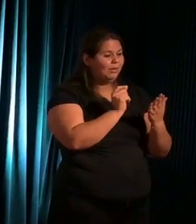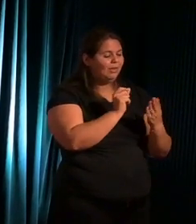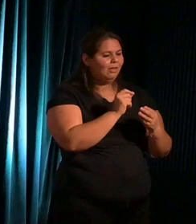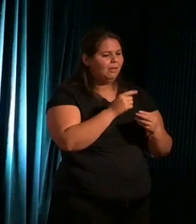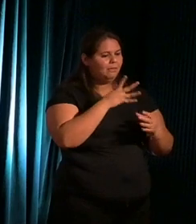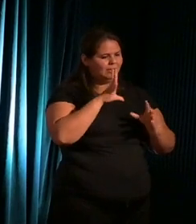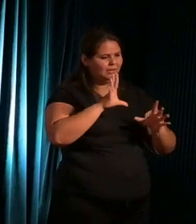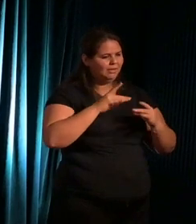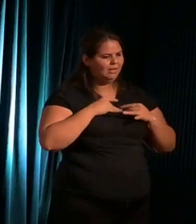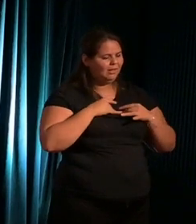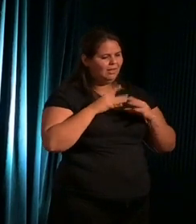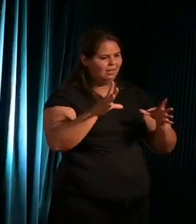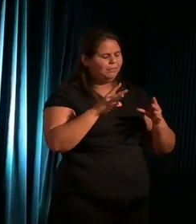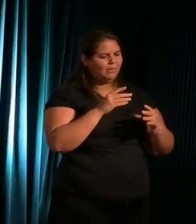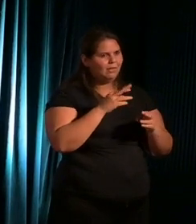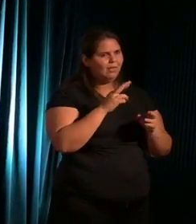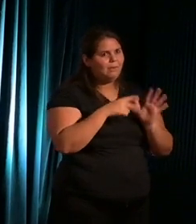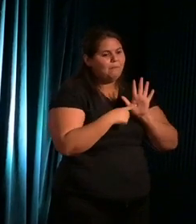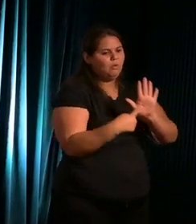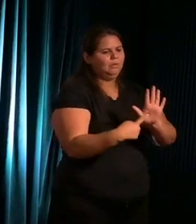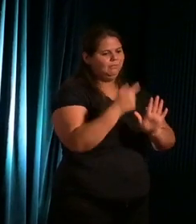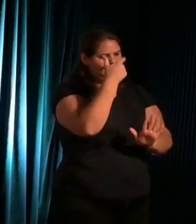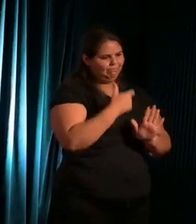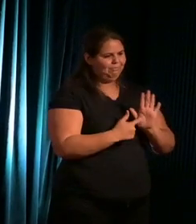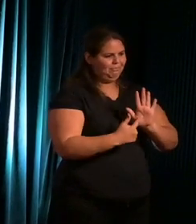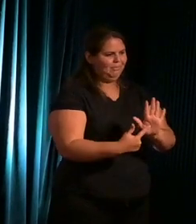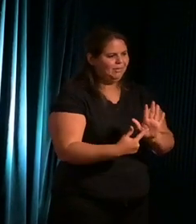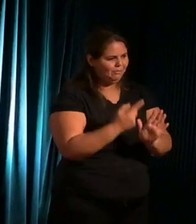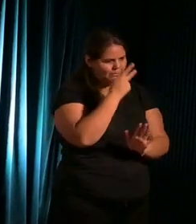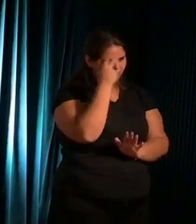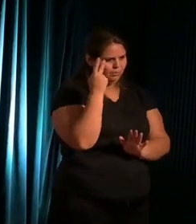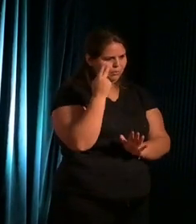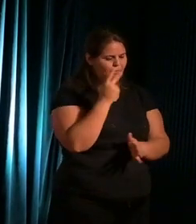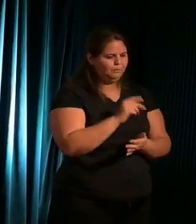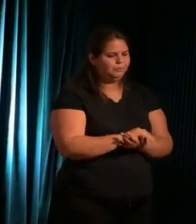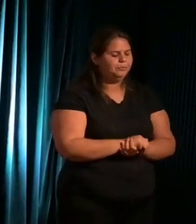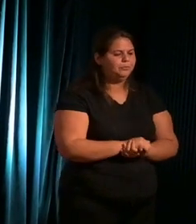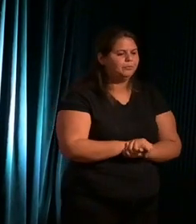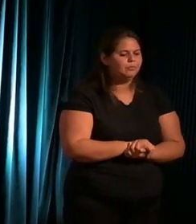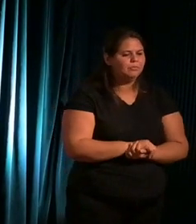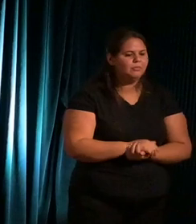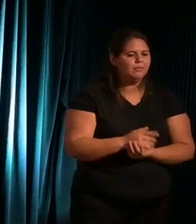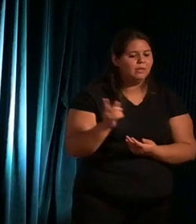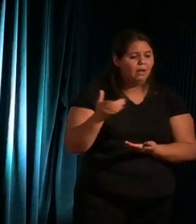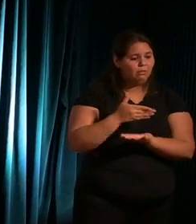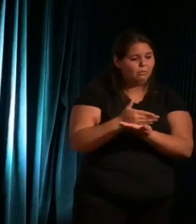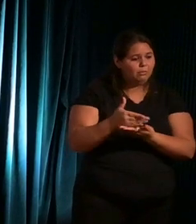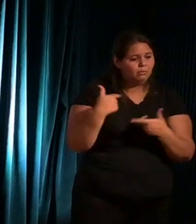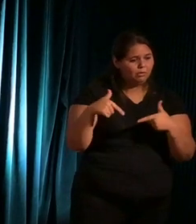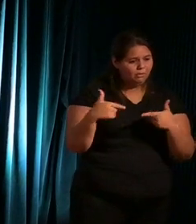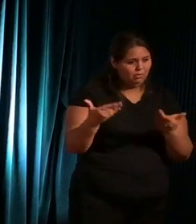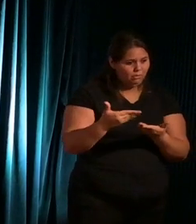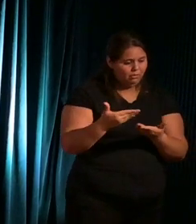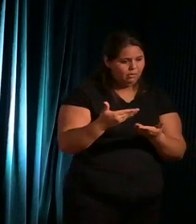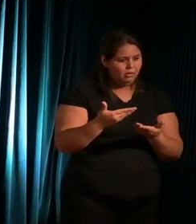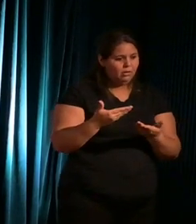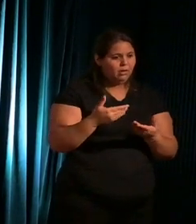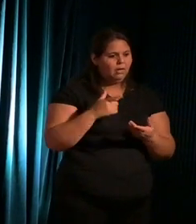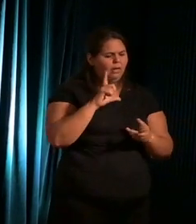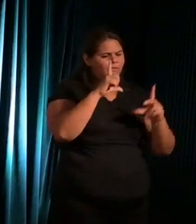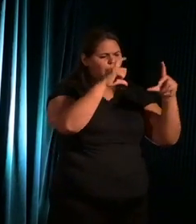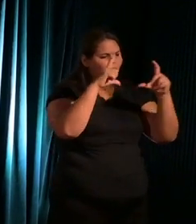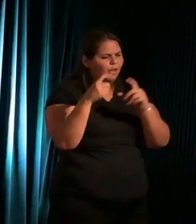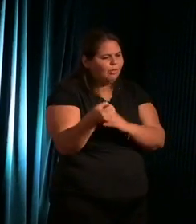com isso introduziu, na verdade, questões que hoje fazem parte da fotografia